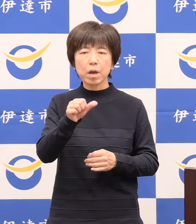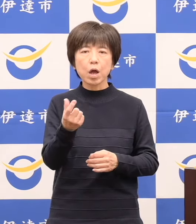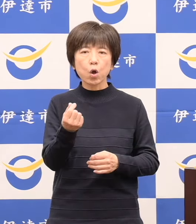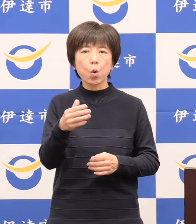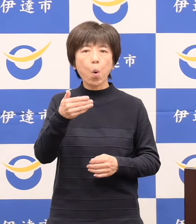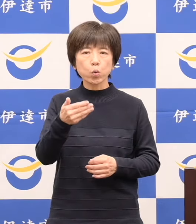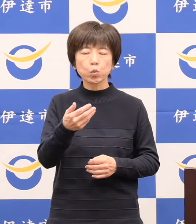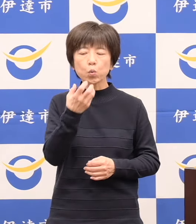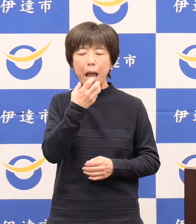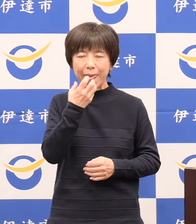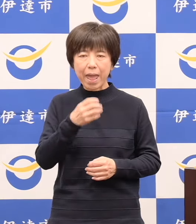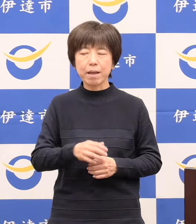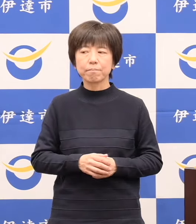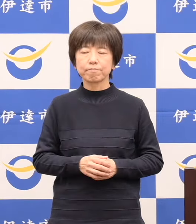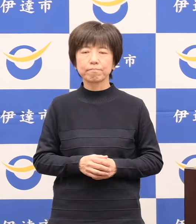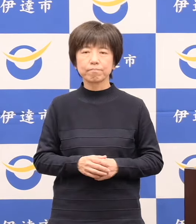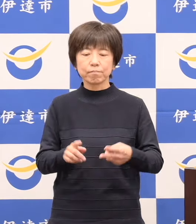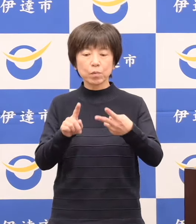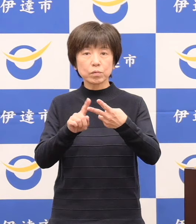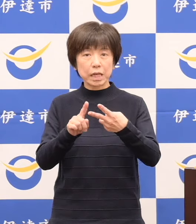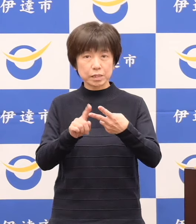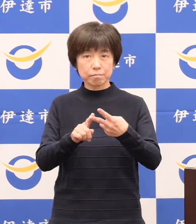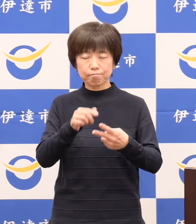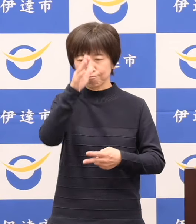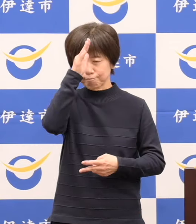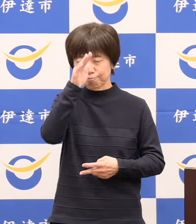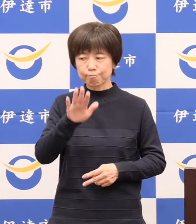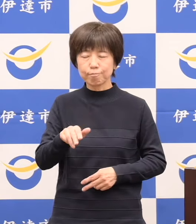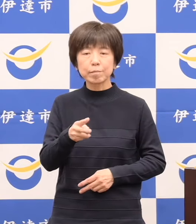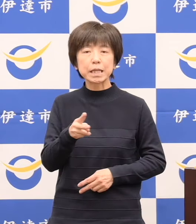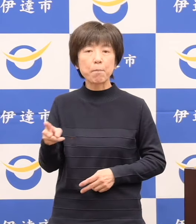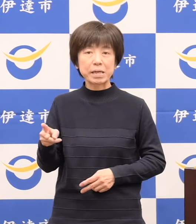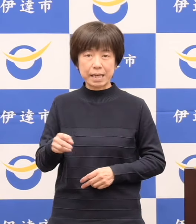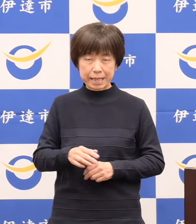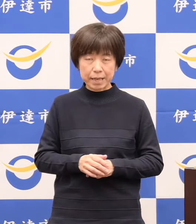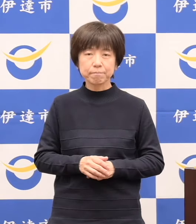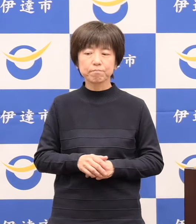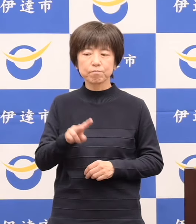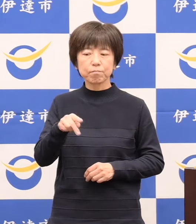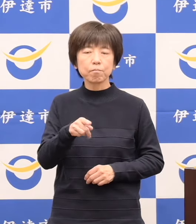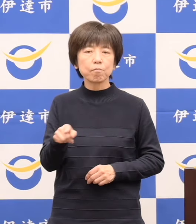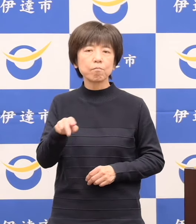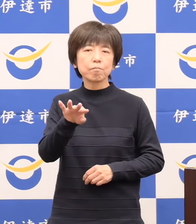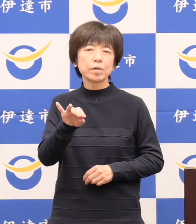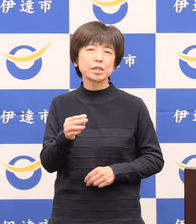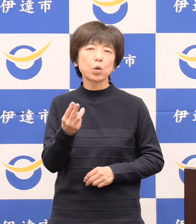して2つ目としまして、手羽先、玄米リゾット3種類、とし